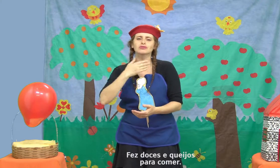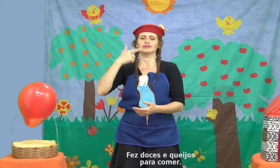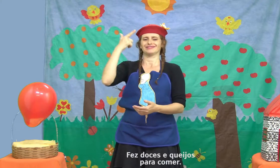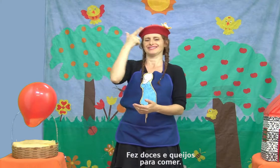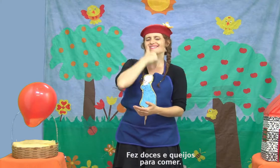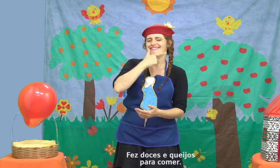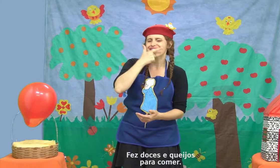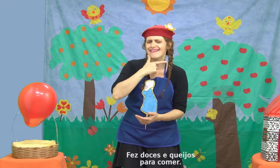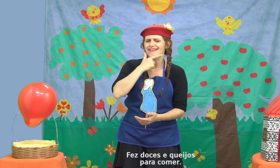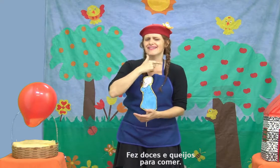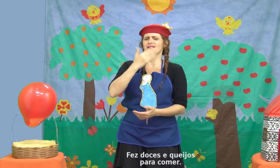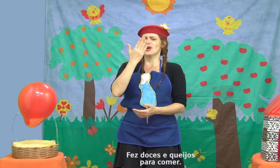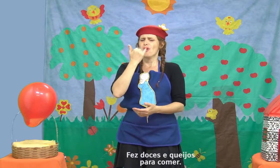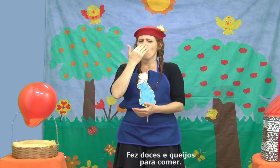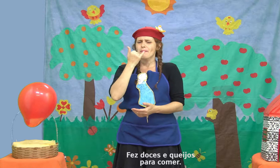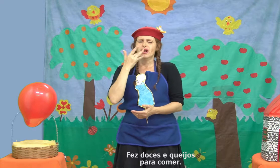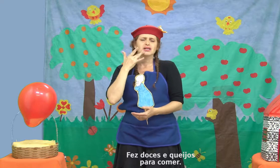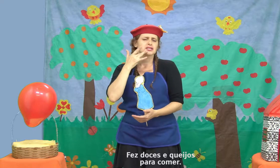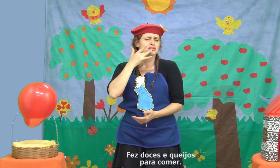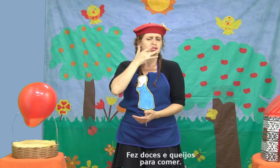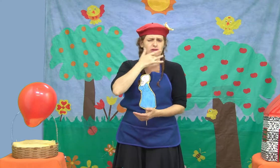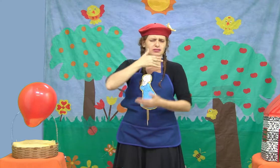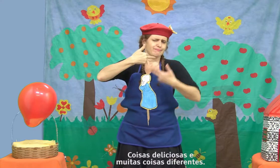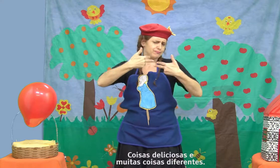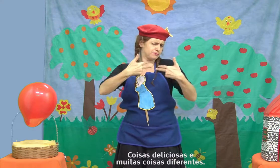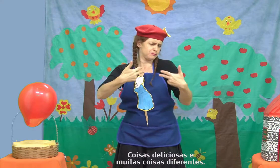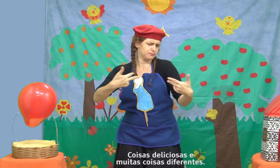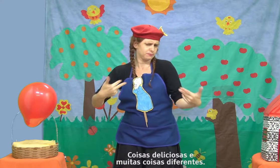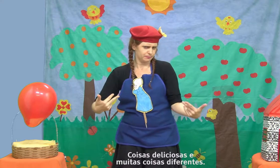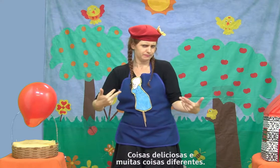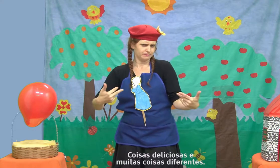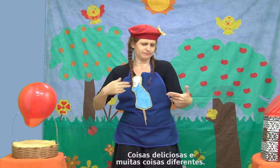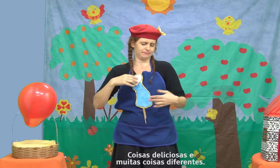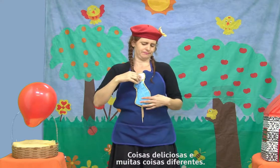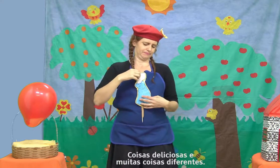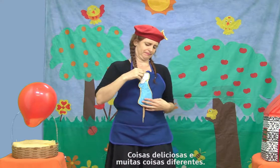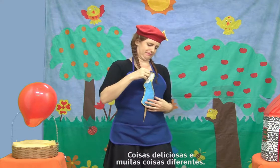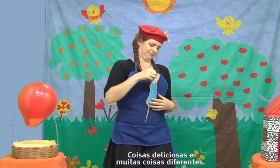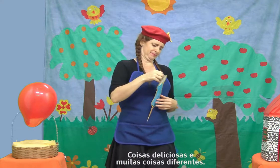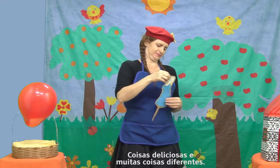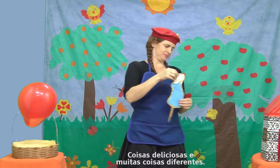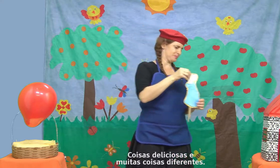doces queijos pra comer coisas deliciosas em muitas coisas diferentes